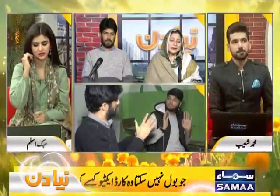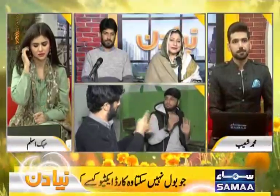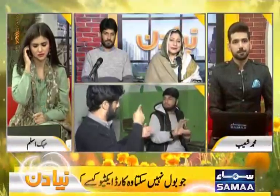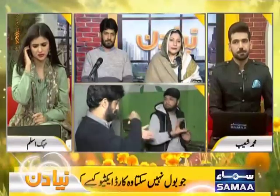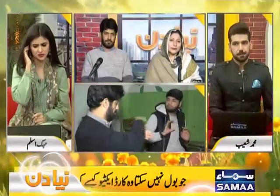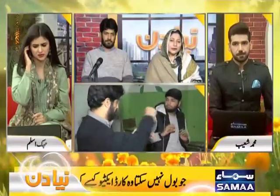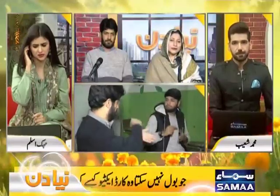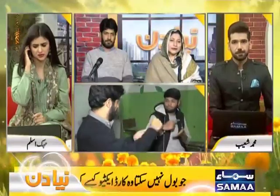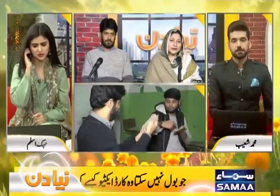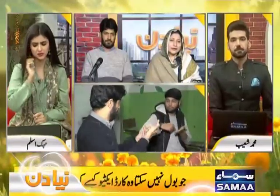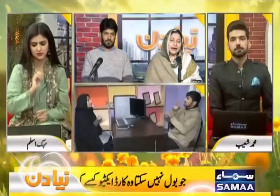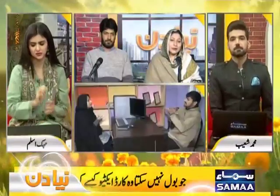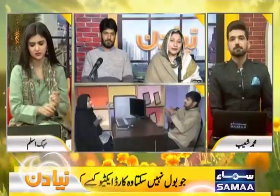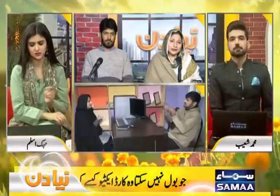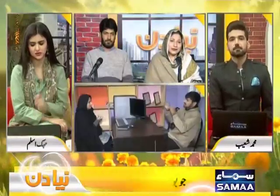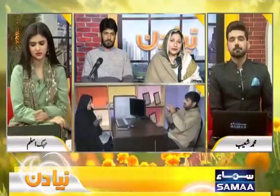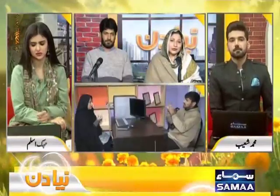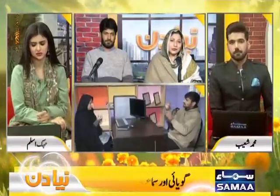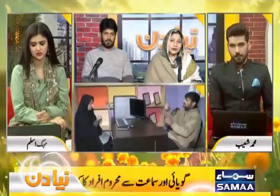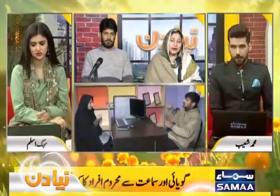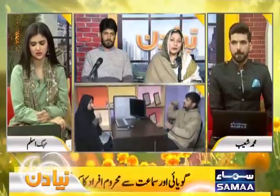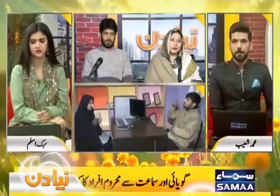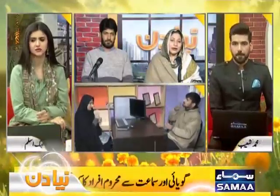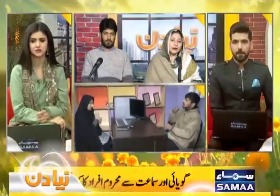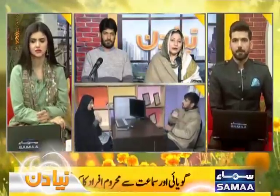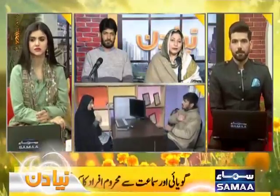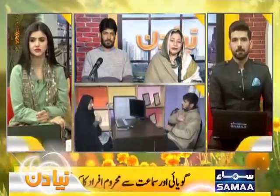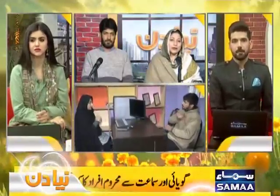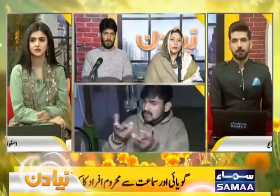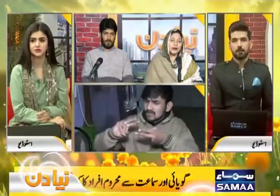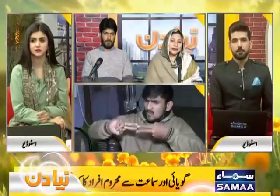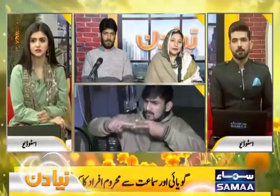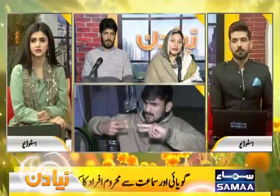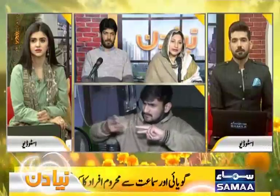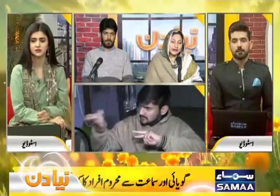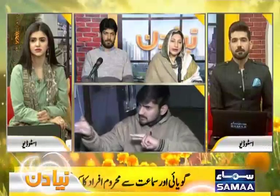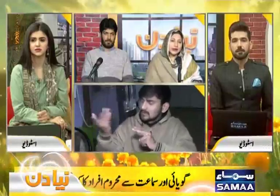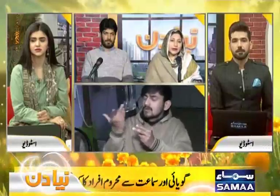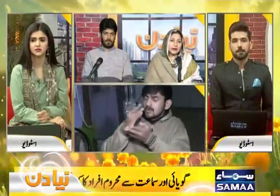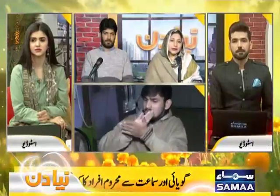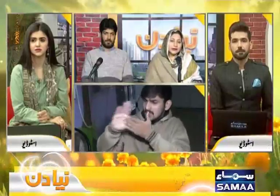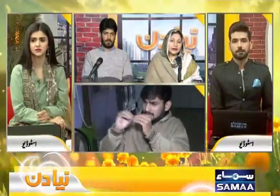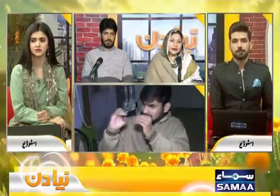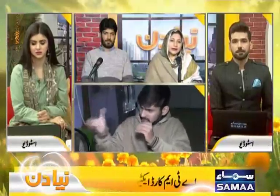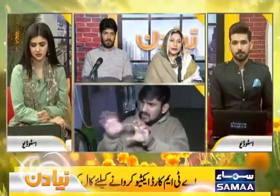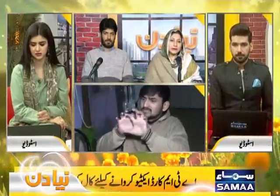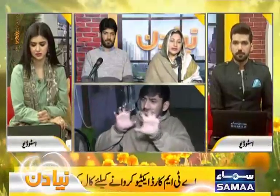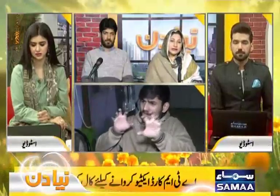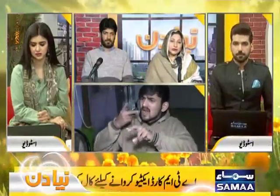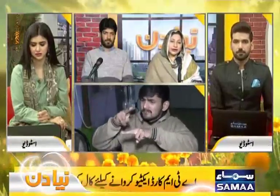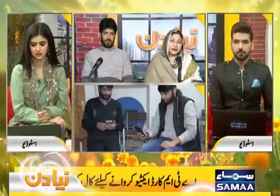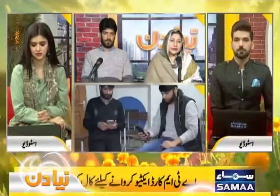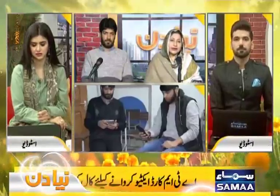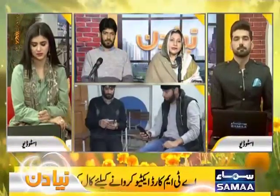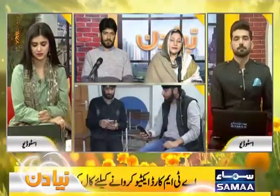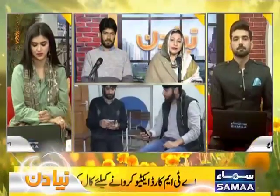जी, आपने इस बहुत ही एक अहम मसला था जिसको आपने यहाँ पर उठाया है और मुझे यहाँ पर बुलाया है इस सिलसिले में। ये एक